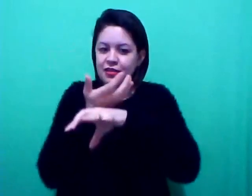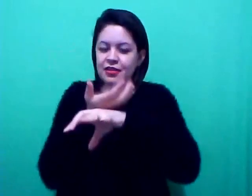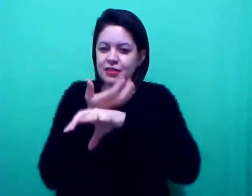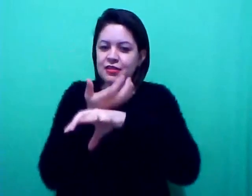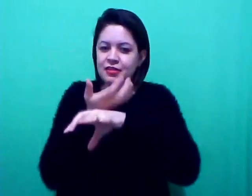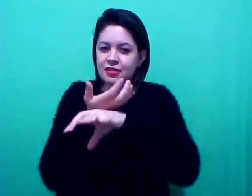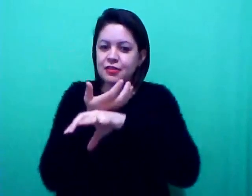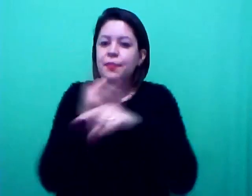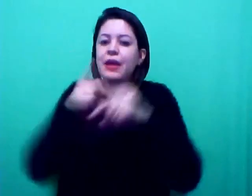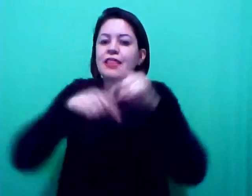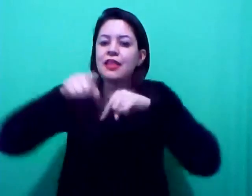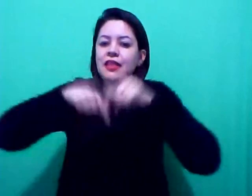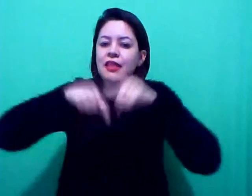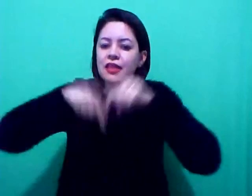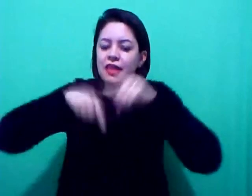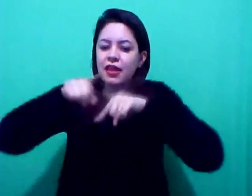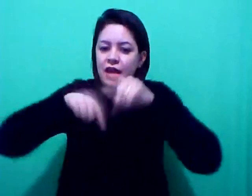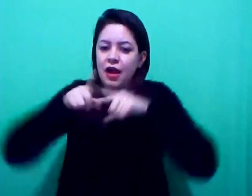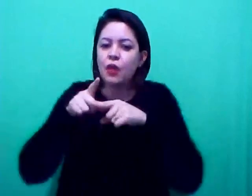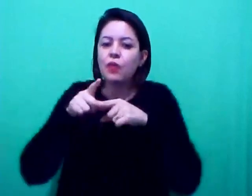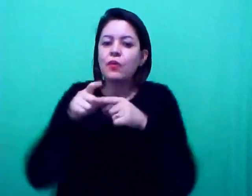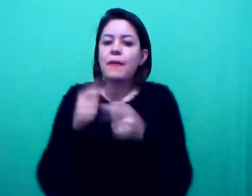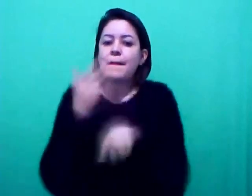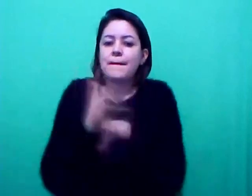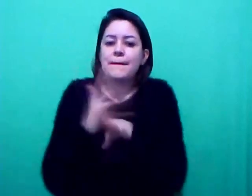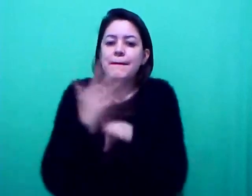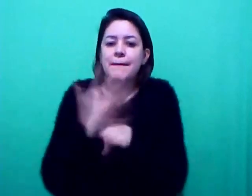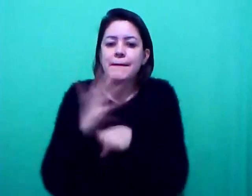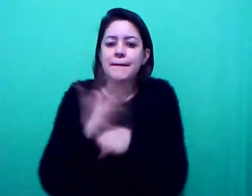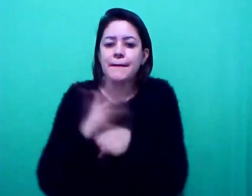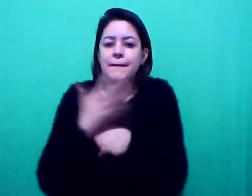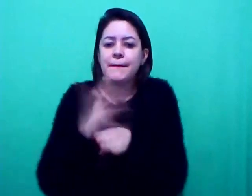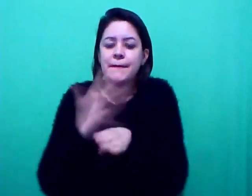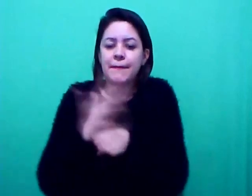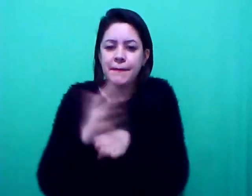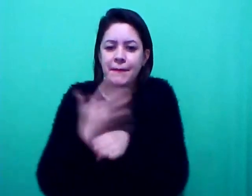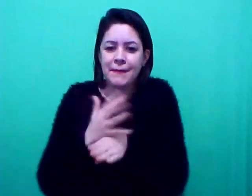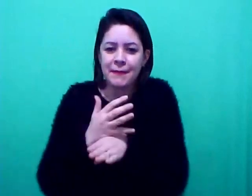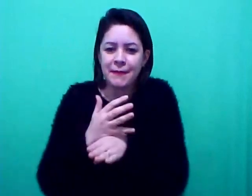alguns na disciplina, alguns materiais para vocês praticarem.